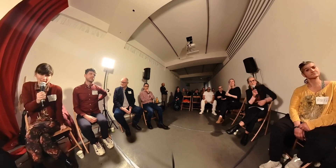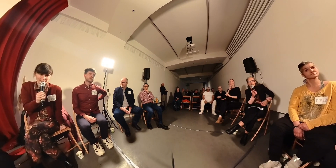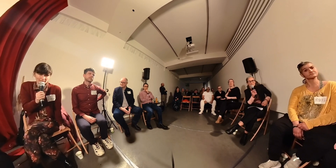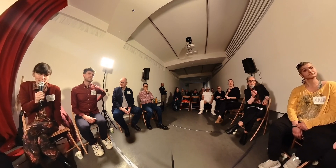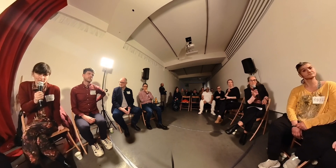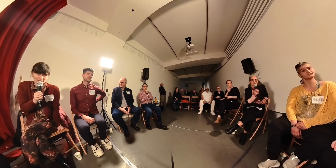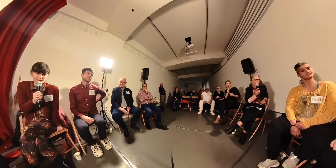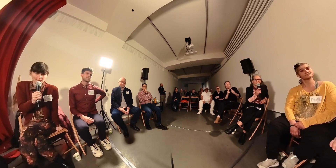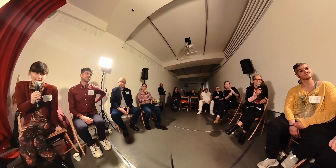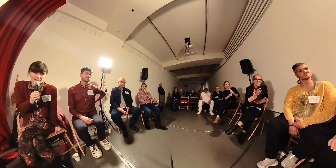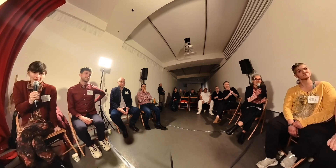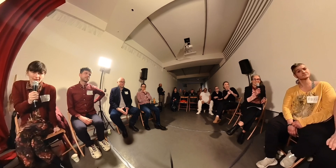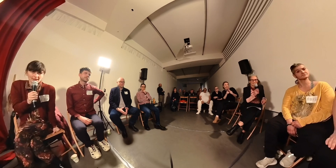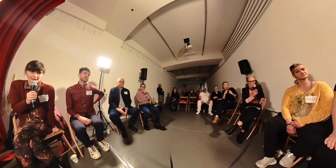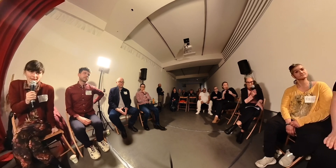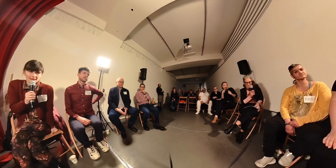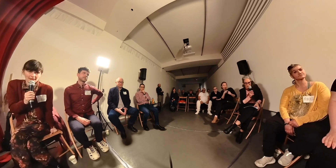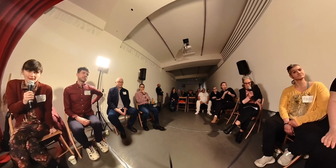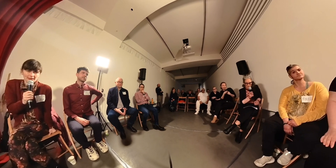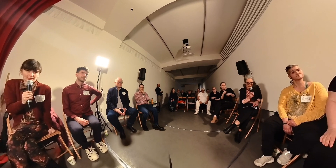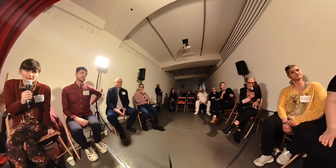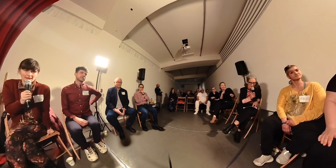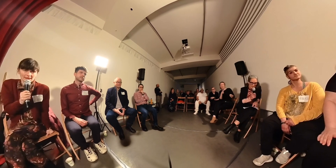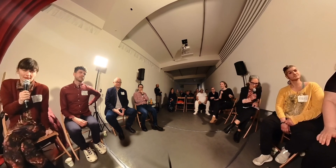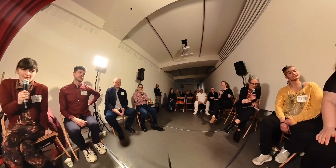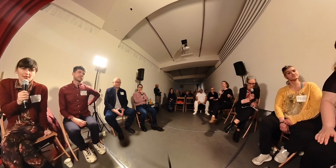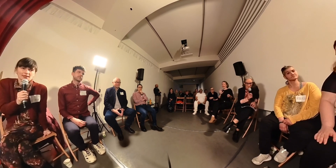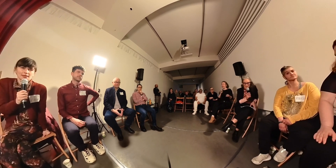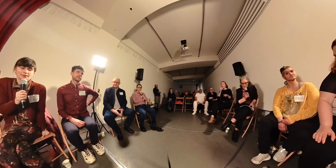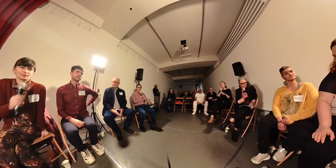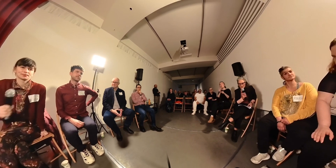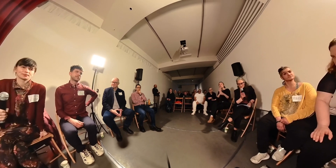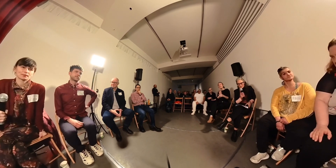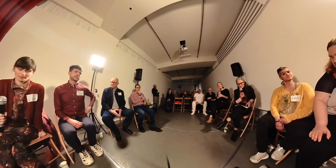Odpověděla jsem na otázku, ano. Nebo je potřeba něco doplnit? Ne, já jenom bych teda navázala